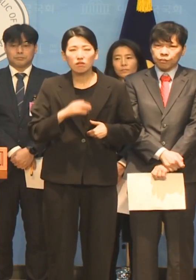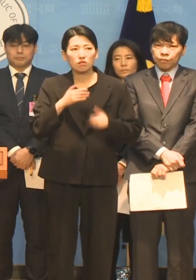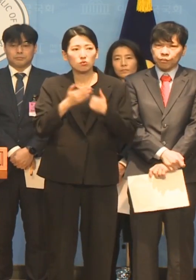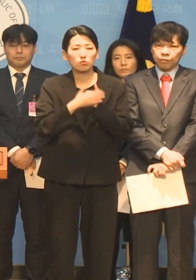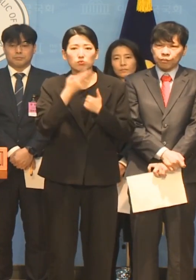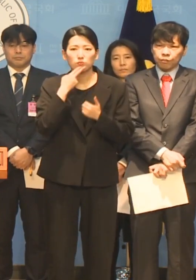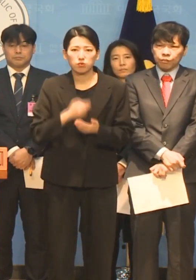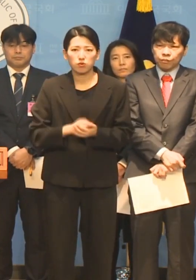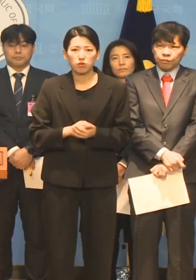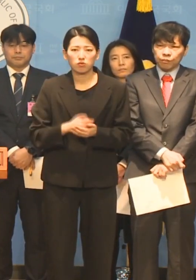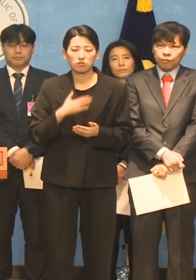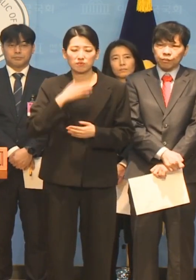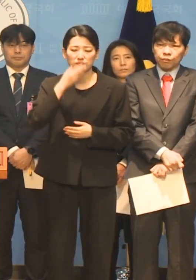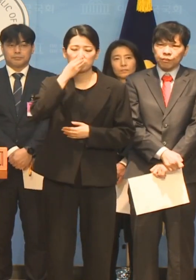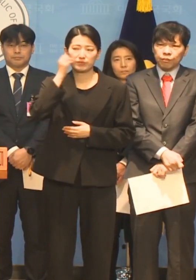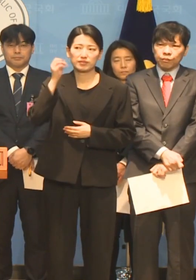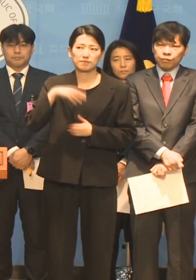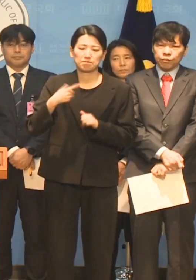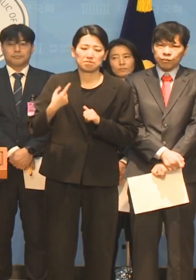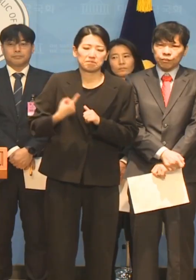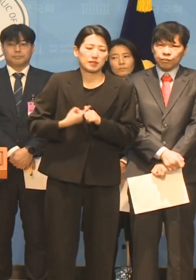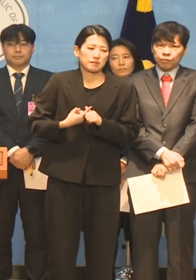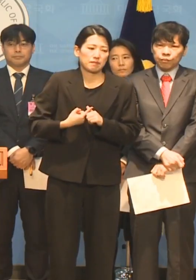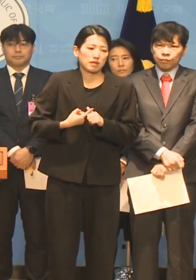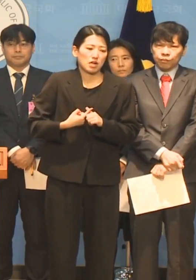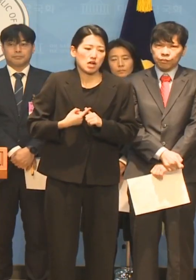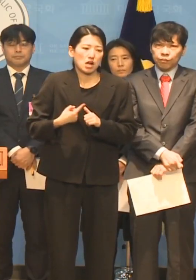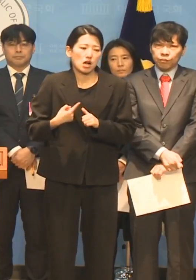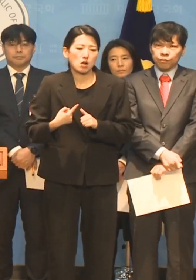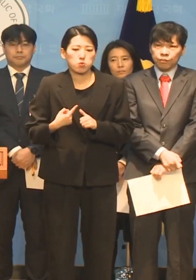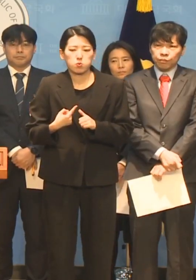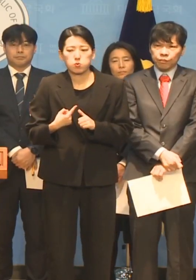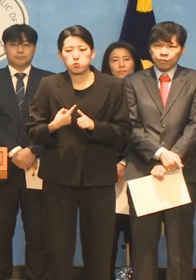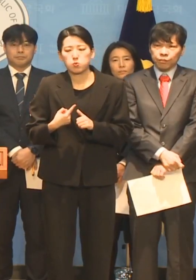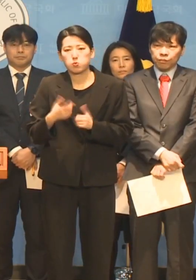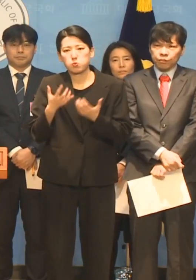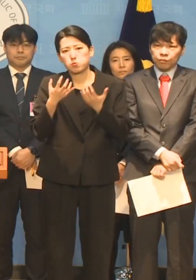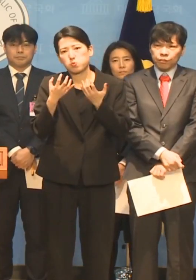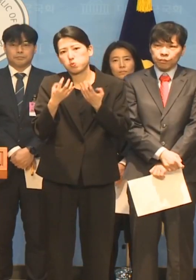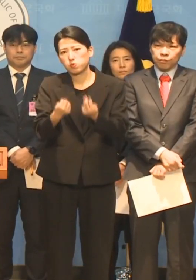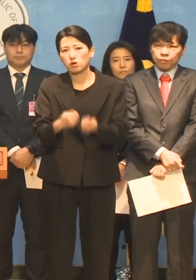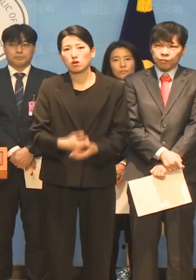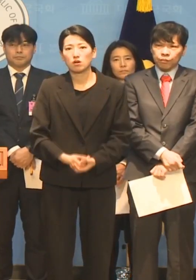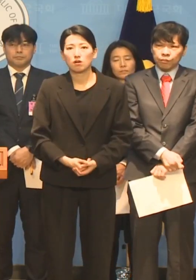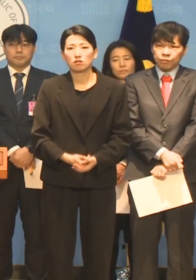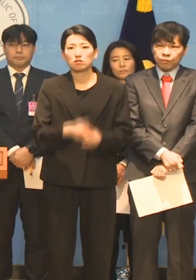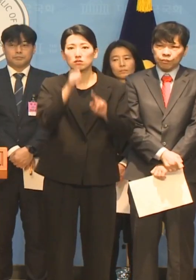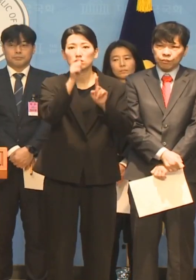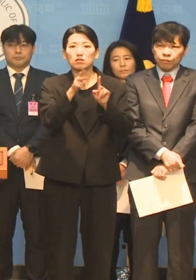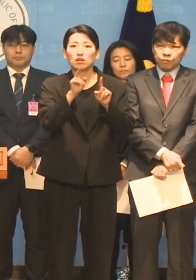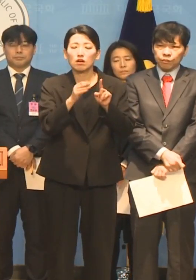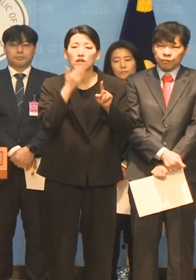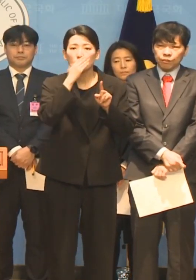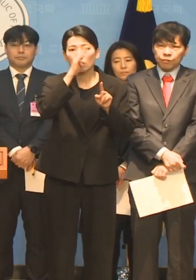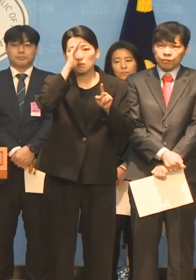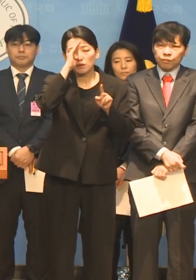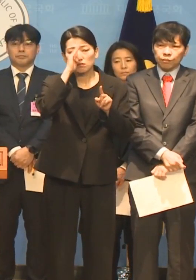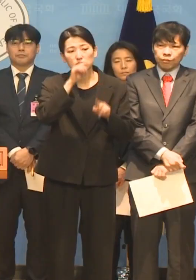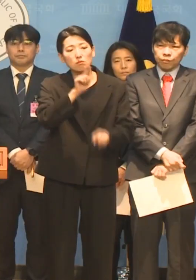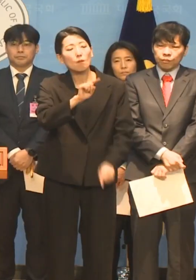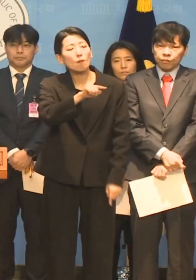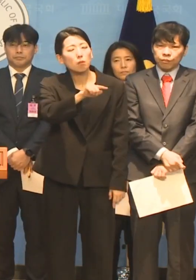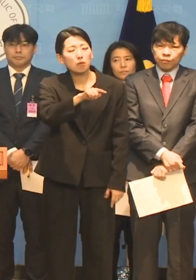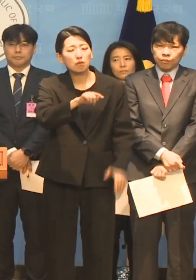훈수나 모욕, 부정확한 참견 등이 만연해 있는 상황입니다. 일형당뇨병에 대한 차별적 시선과